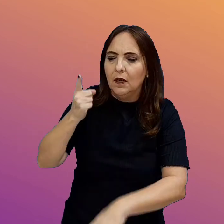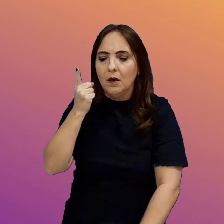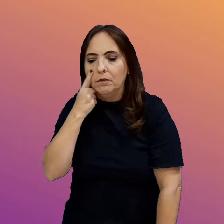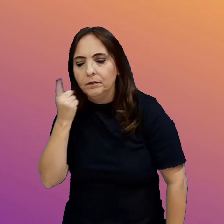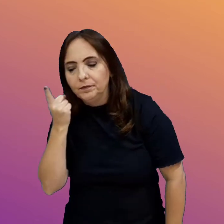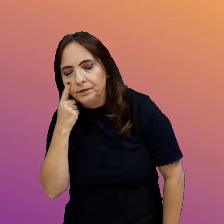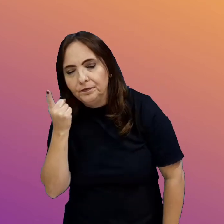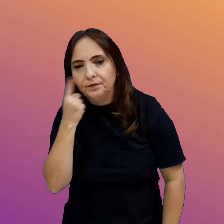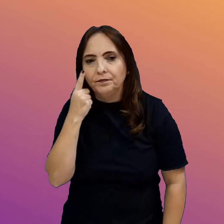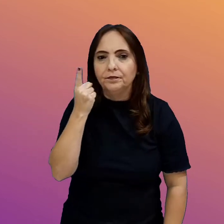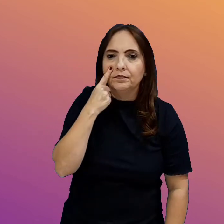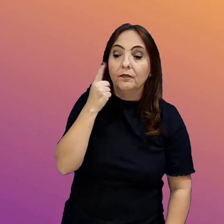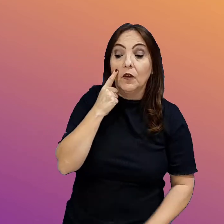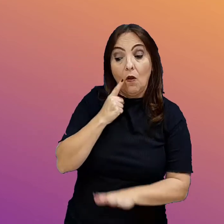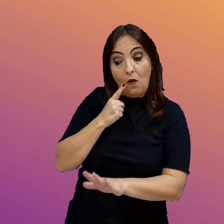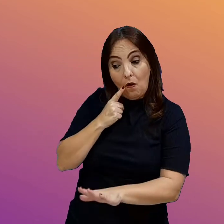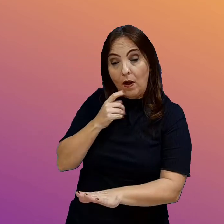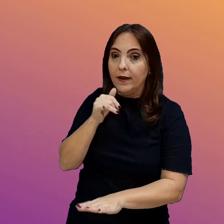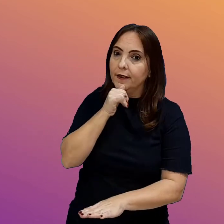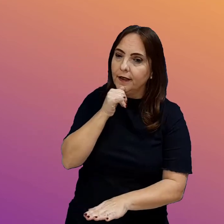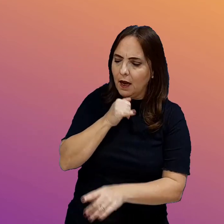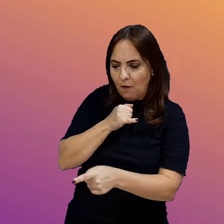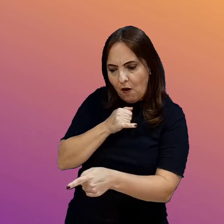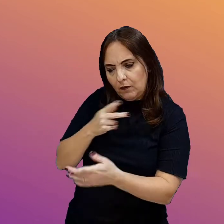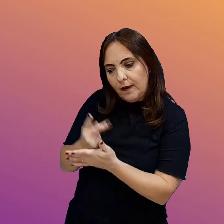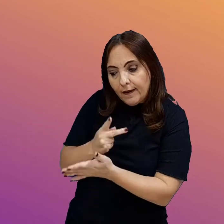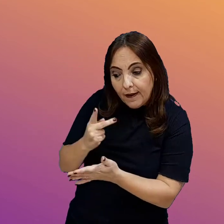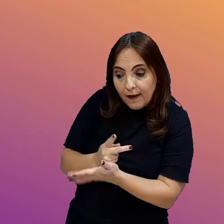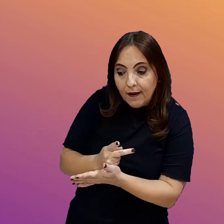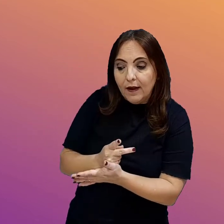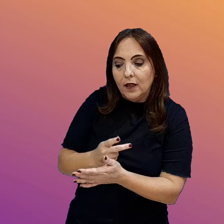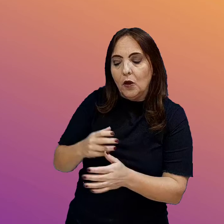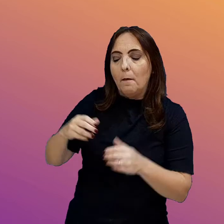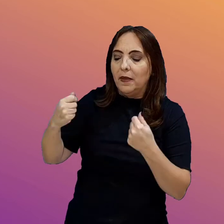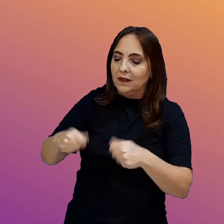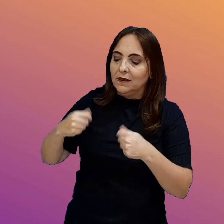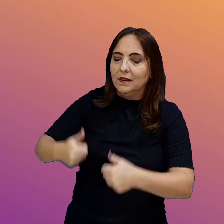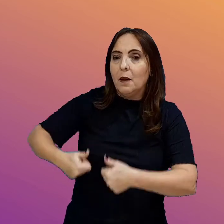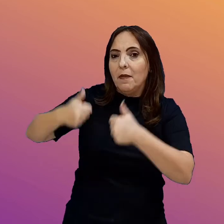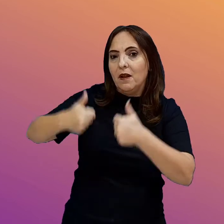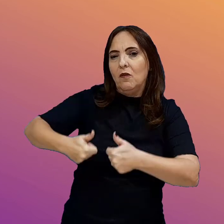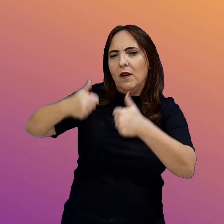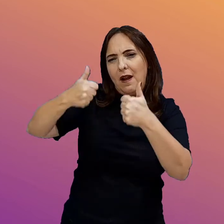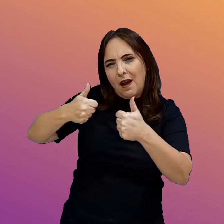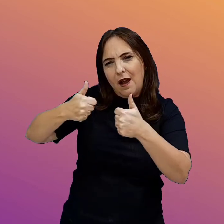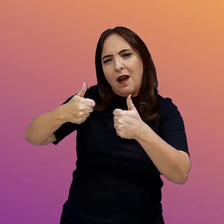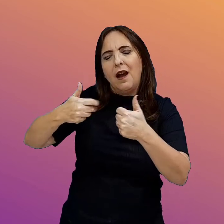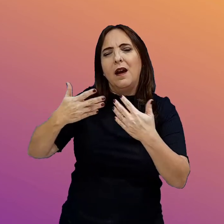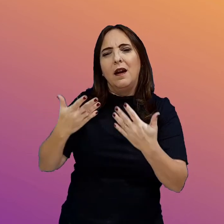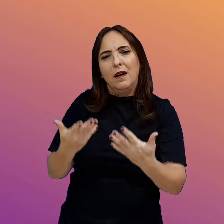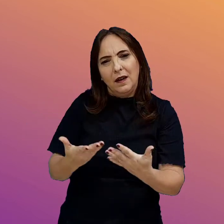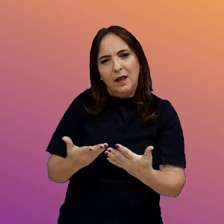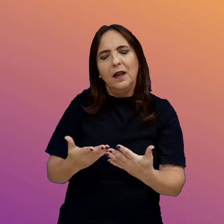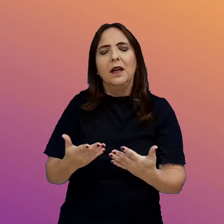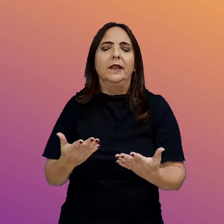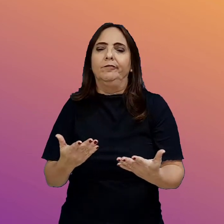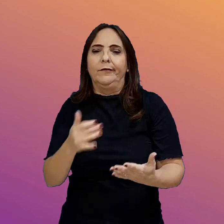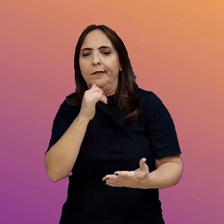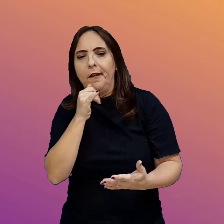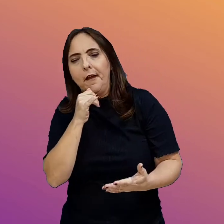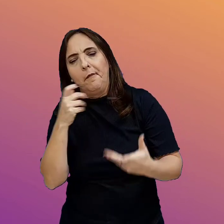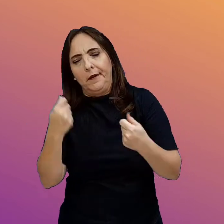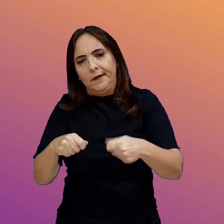estão fazendo, apontando, olha isso, olha aquilo, né? Isso que ficou fora do lugar, falta